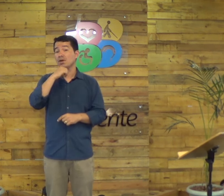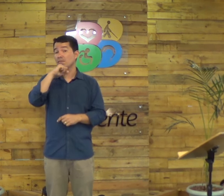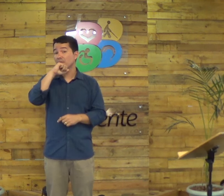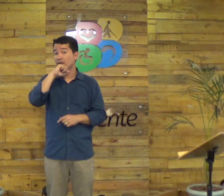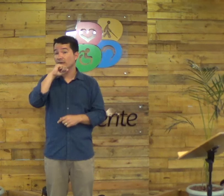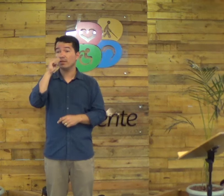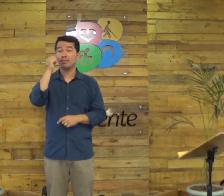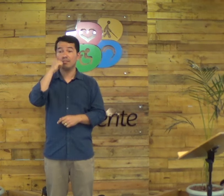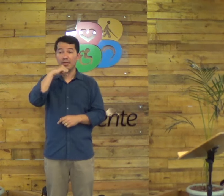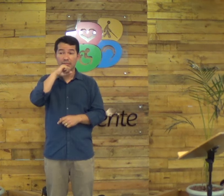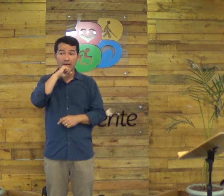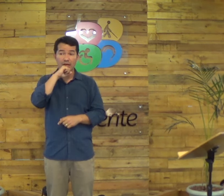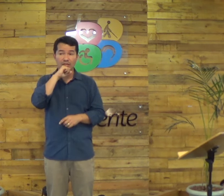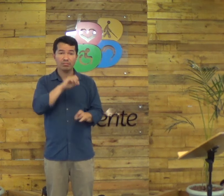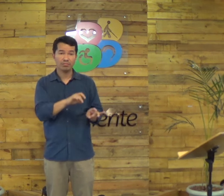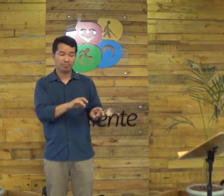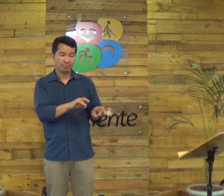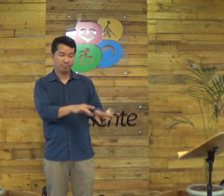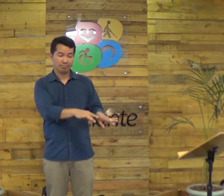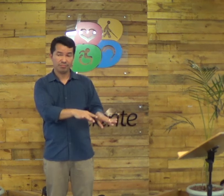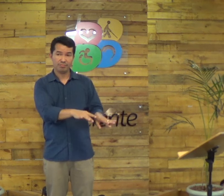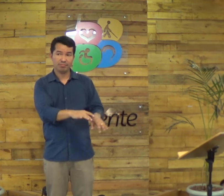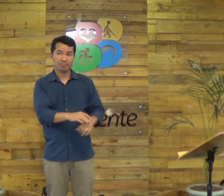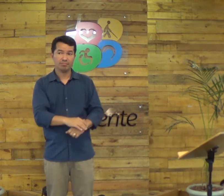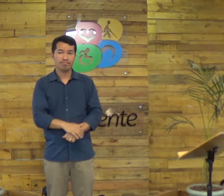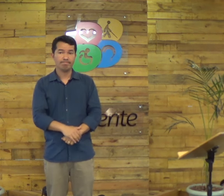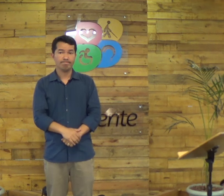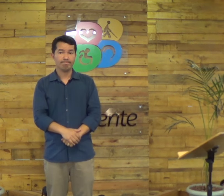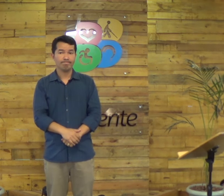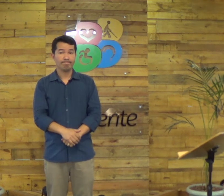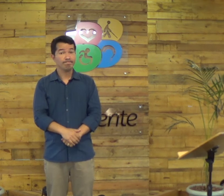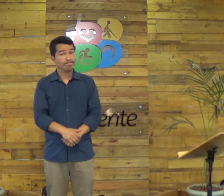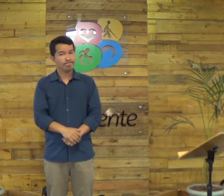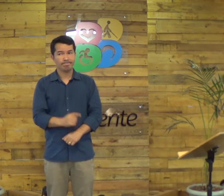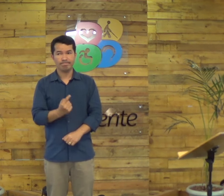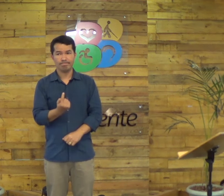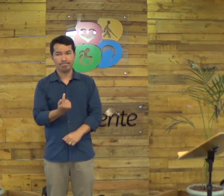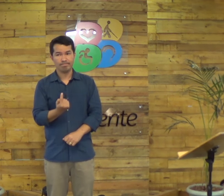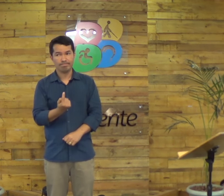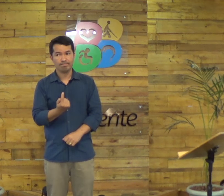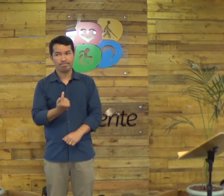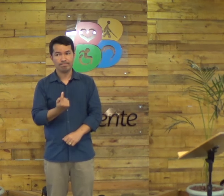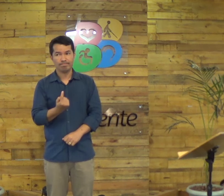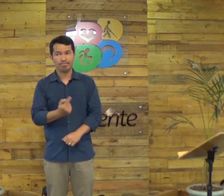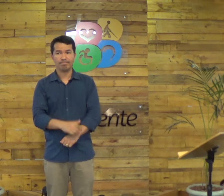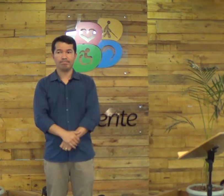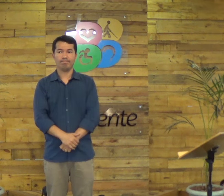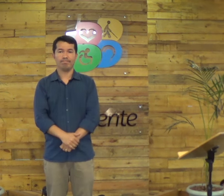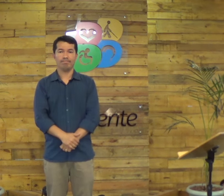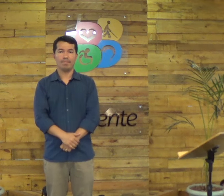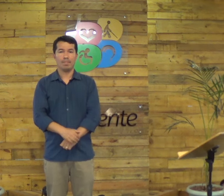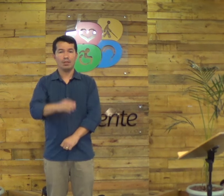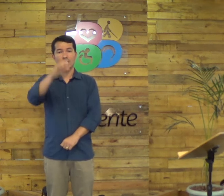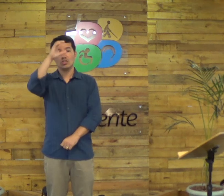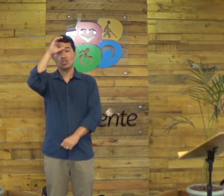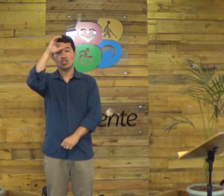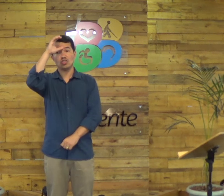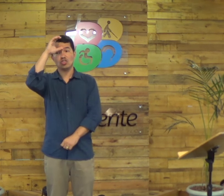e rapidamente, ele, os pais dele, os pais dele, abandonaram ele, né, ficou sozinho,